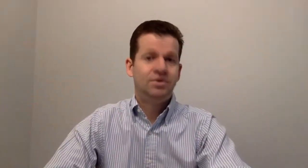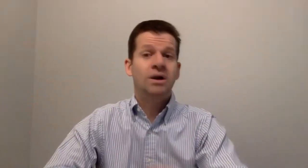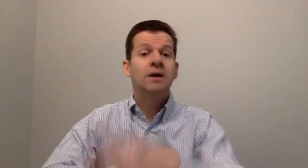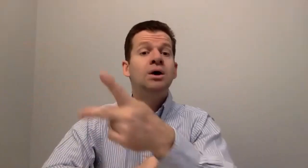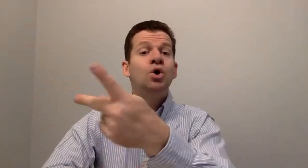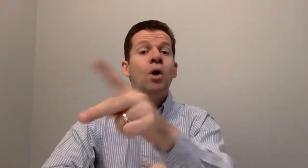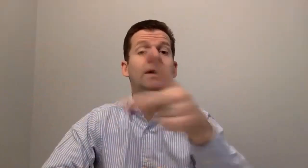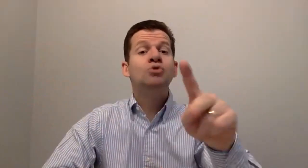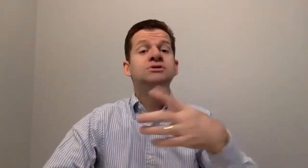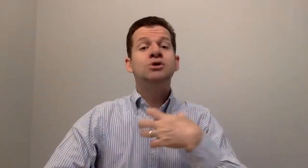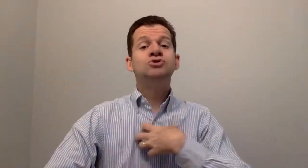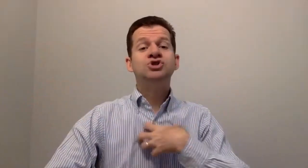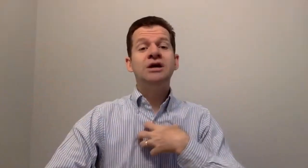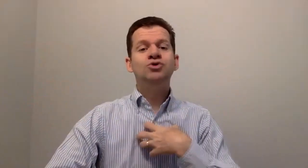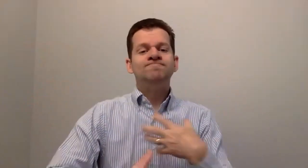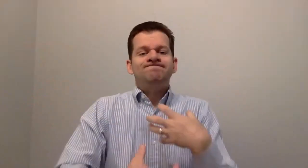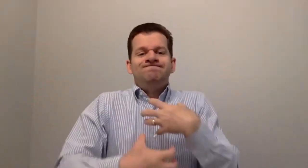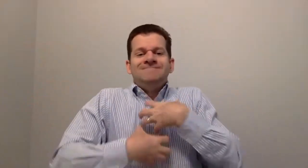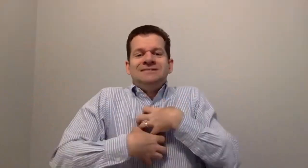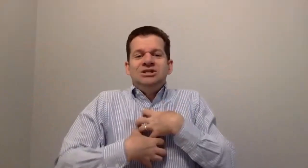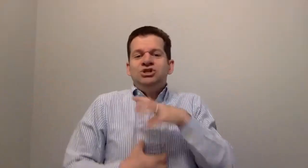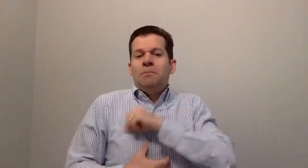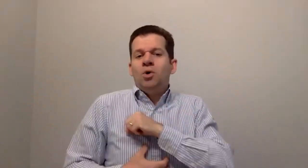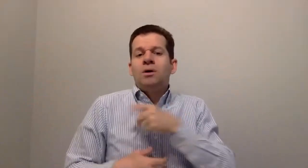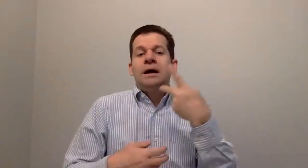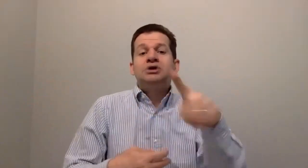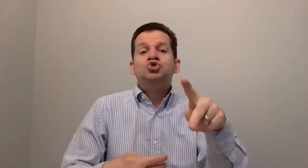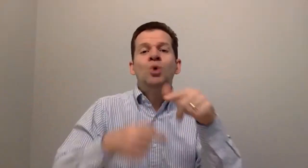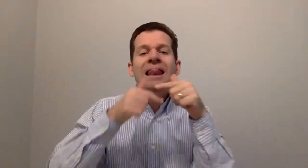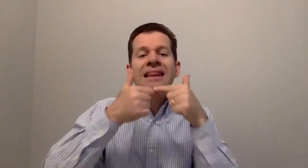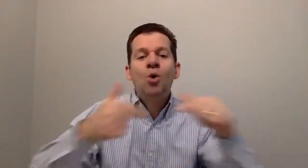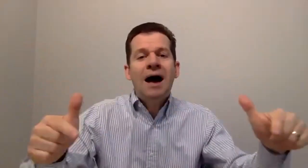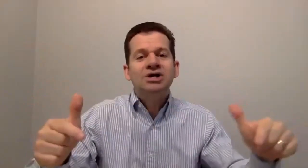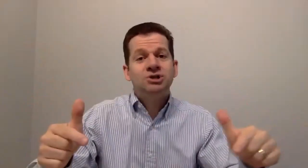Agora, qual que é o seu jeito de sentir amor? A sua linguagem.